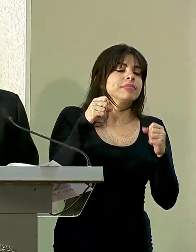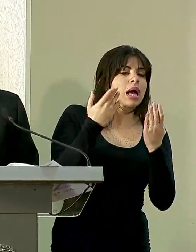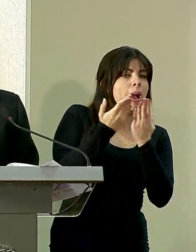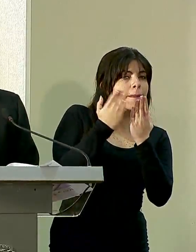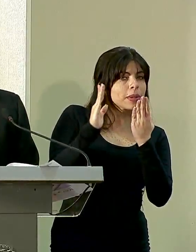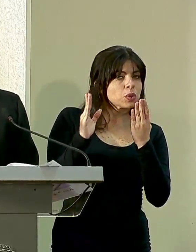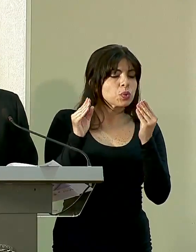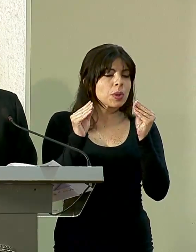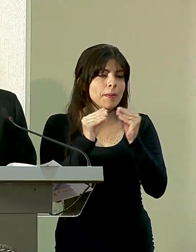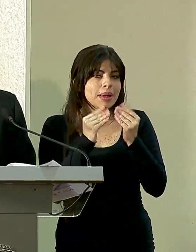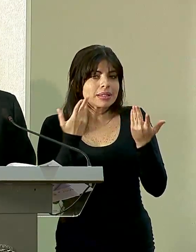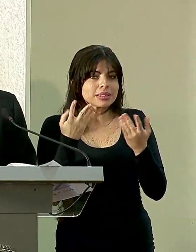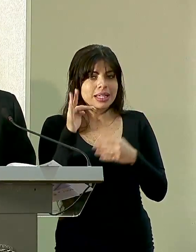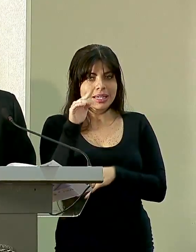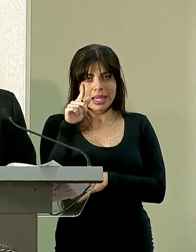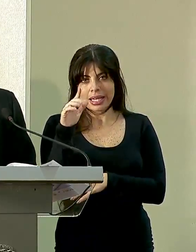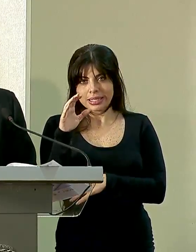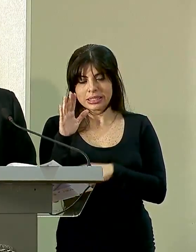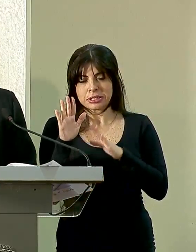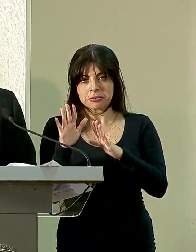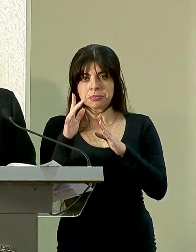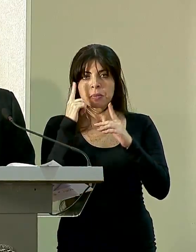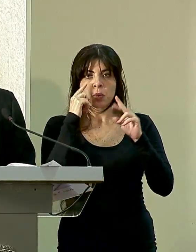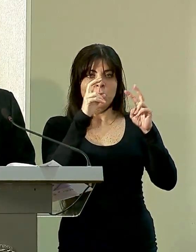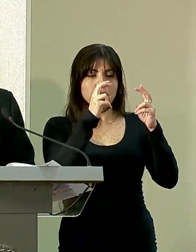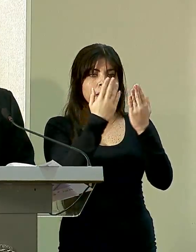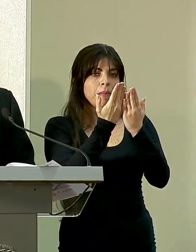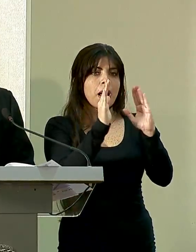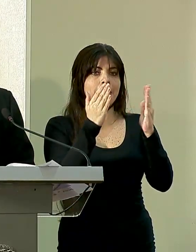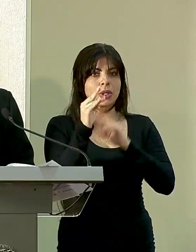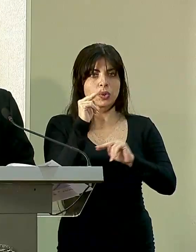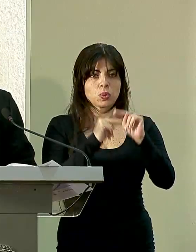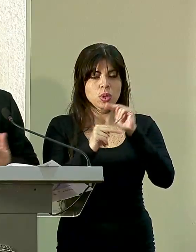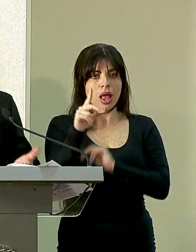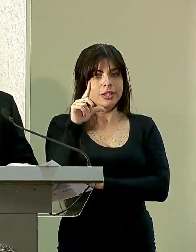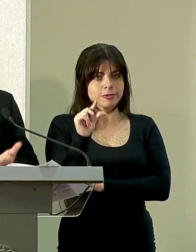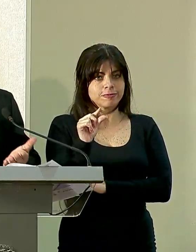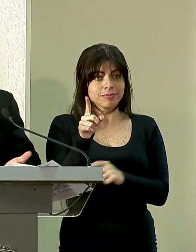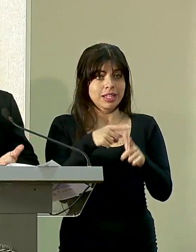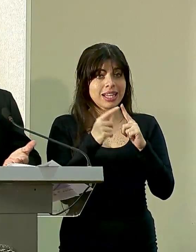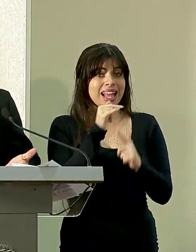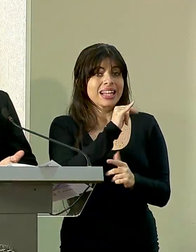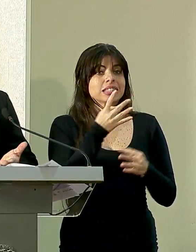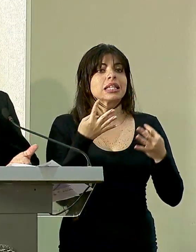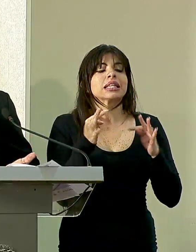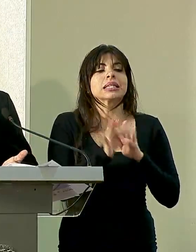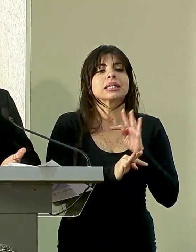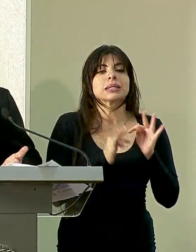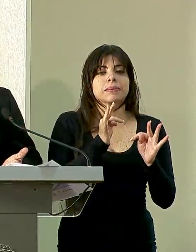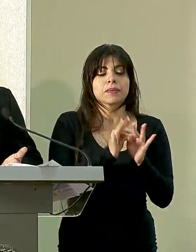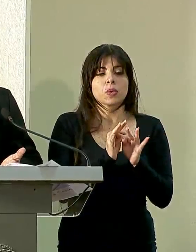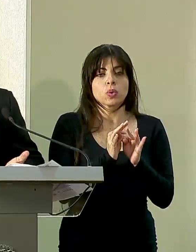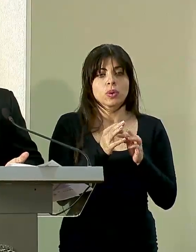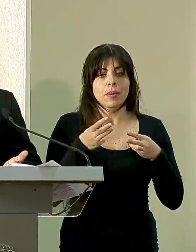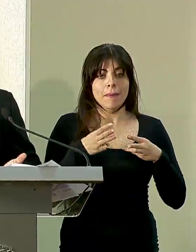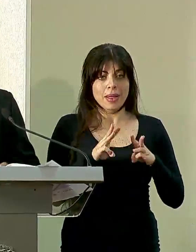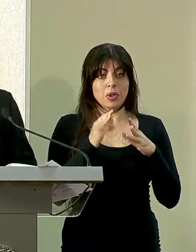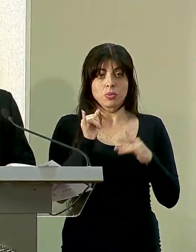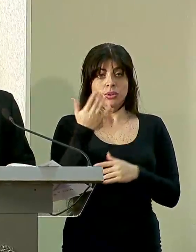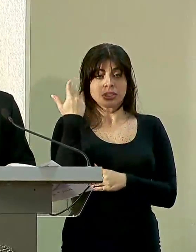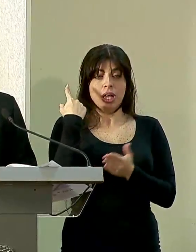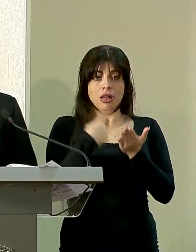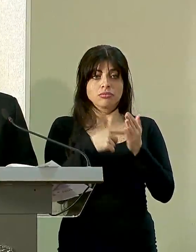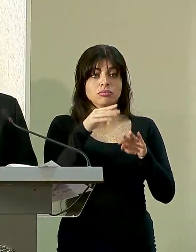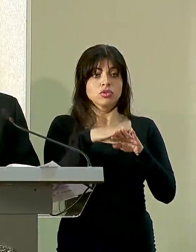apertura, más que llamarlo tratado de libre comercio, por un efecto apertura. Ahora, este es el tipo de medidas que, al igual que como hemos hablado